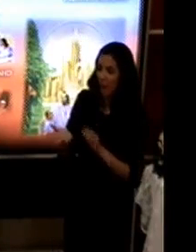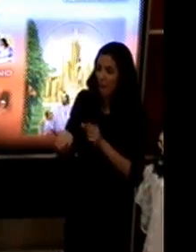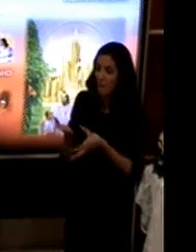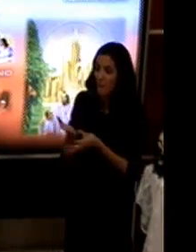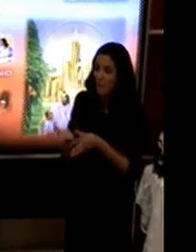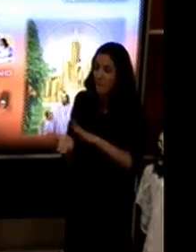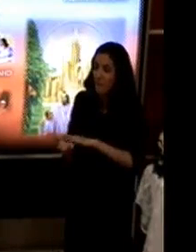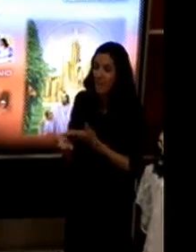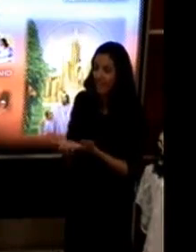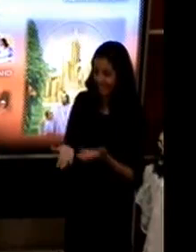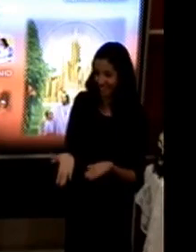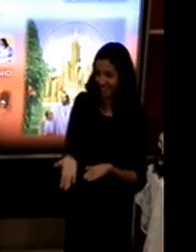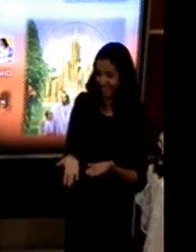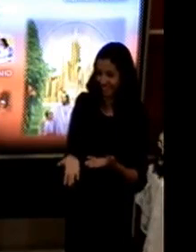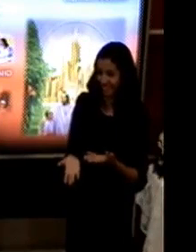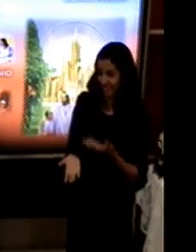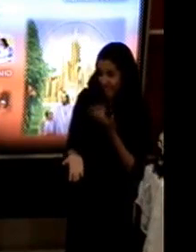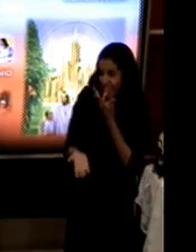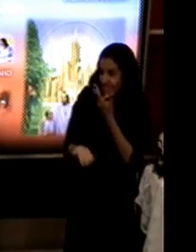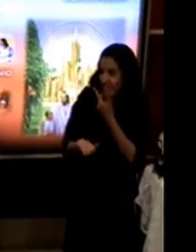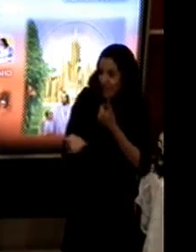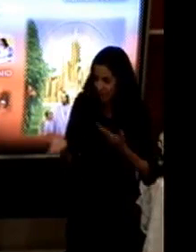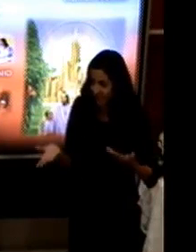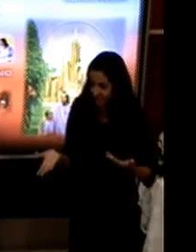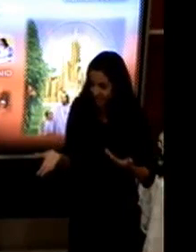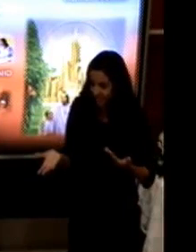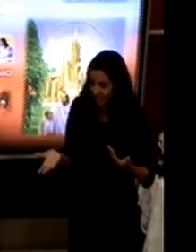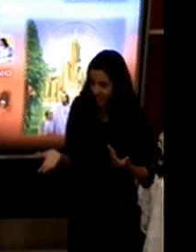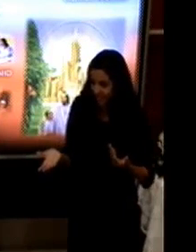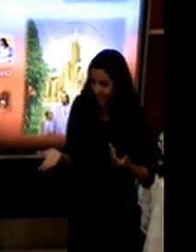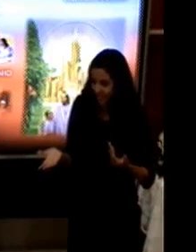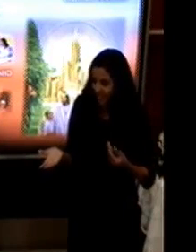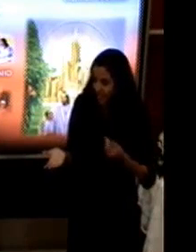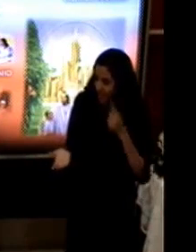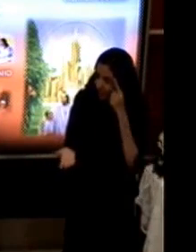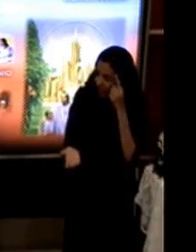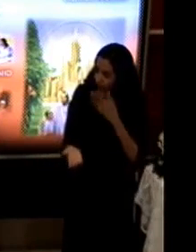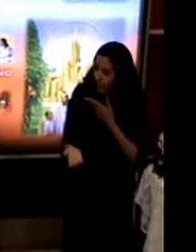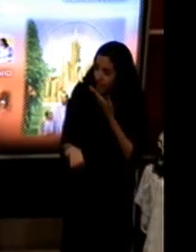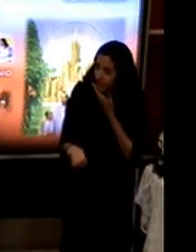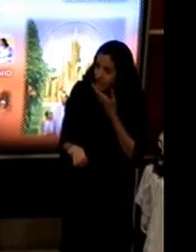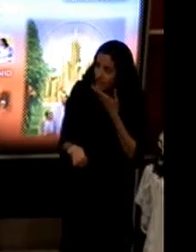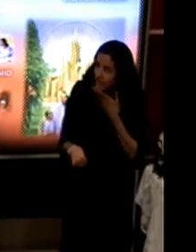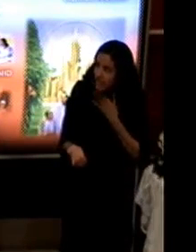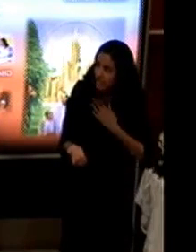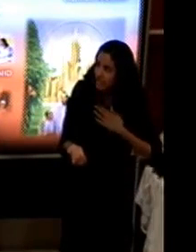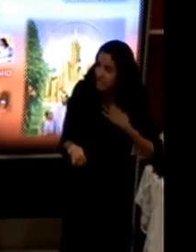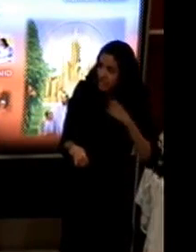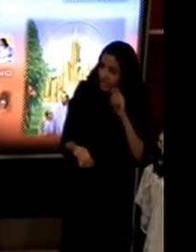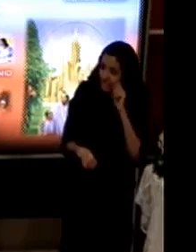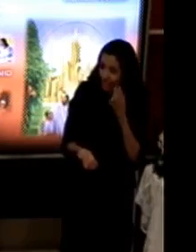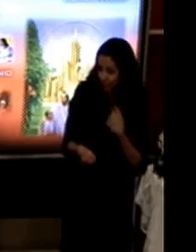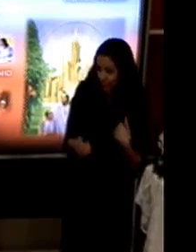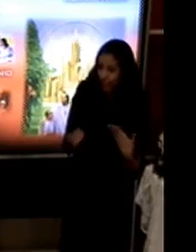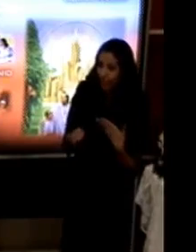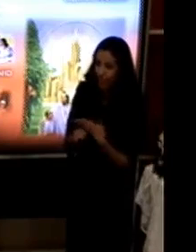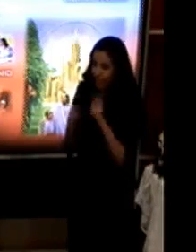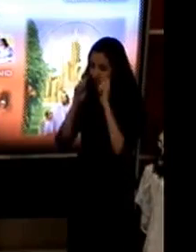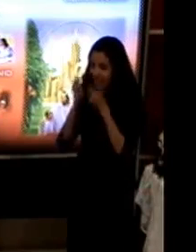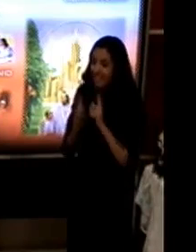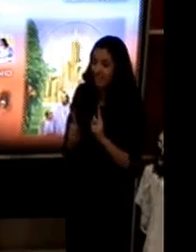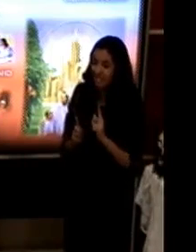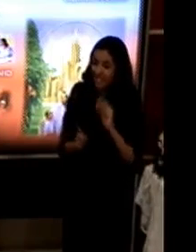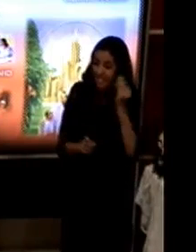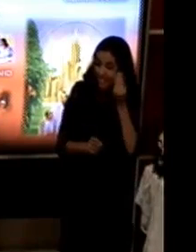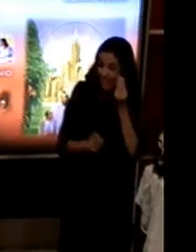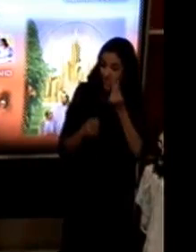hace agua la boca. El sábado es un día diferente, acuérdense del elefante. Es un día diferente, no porque